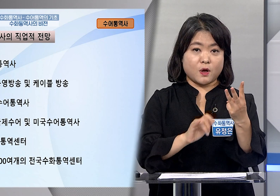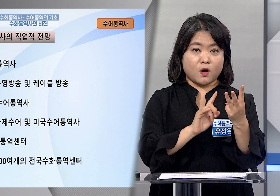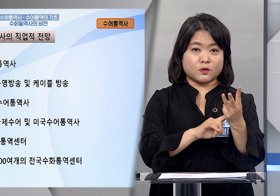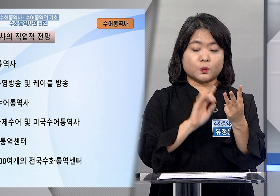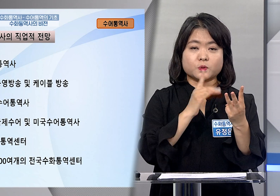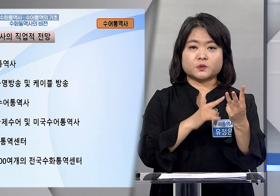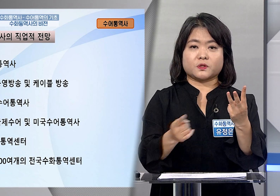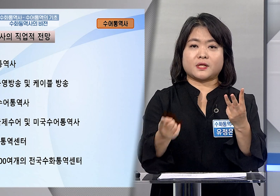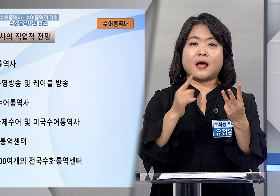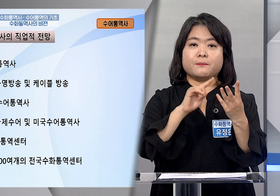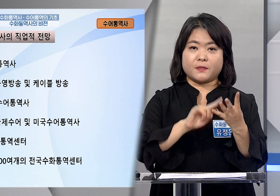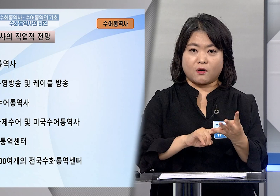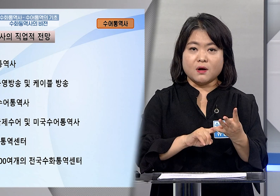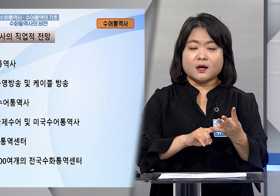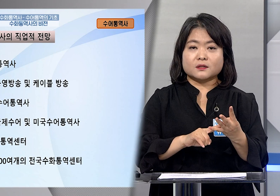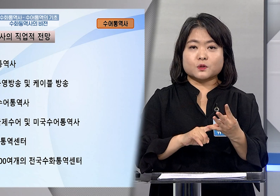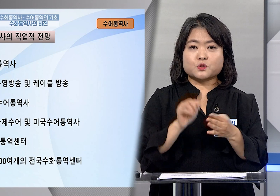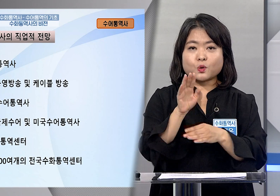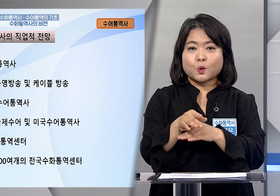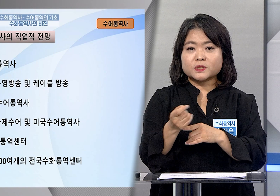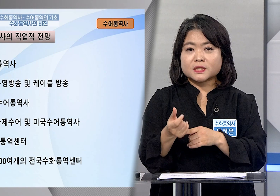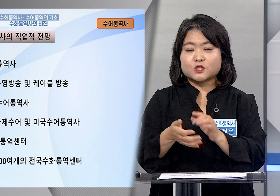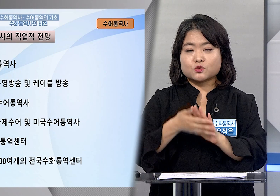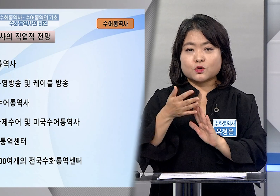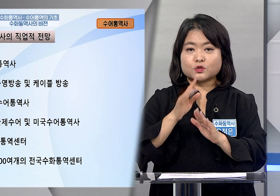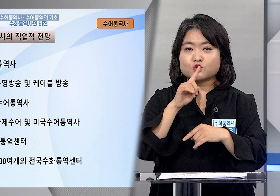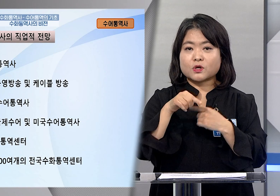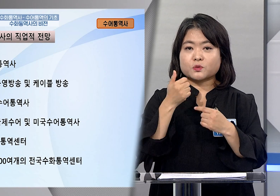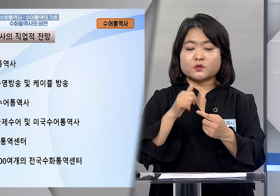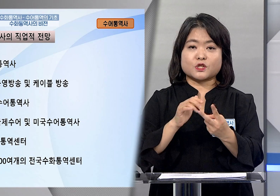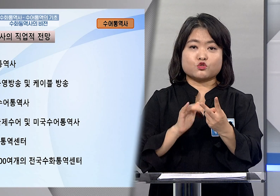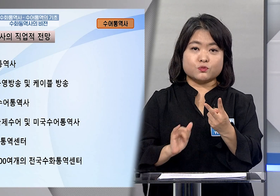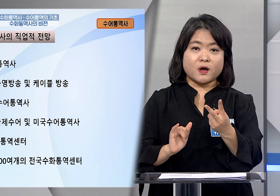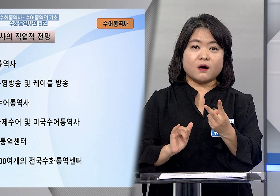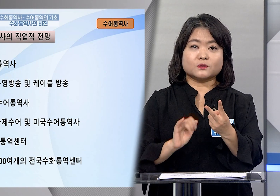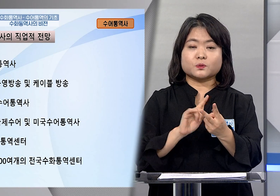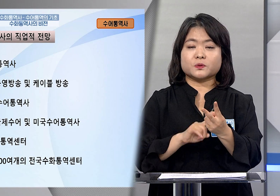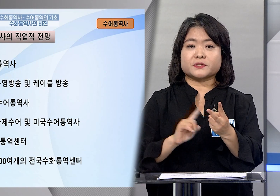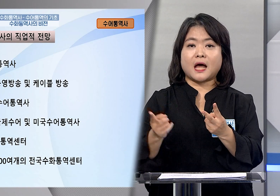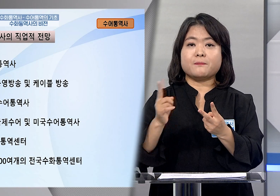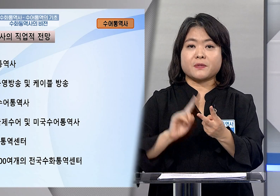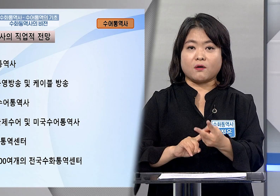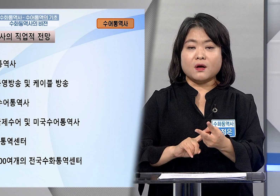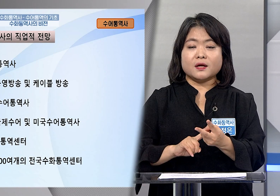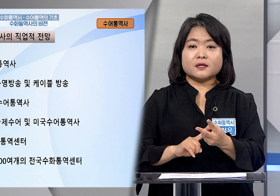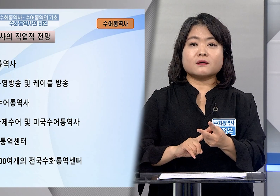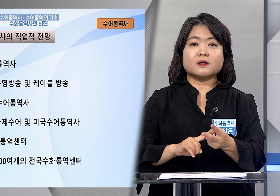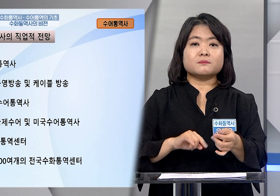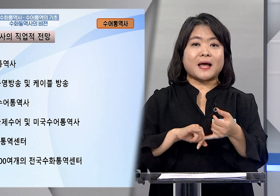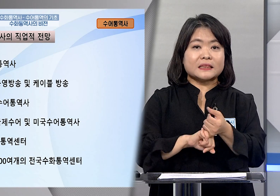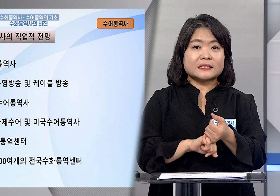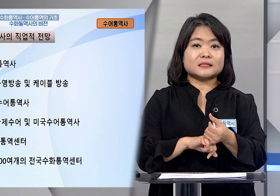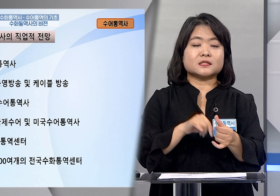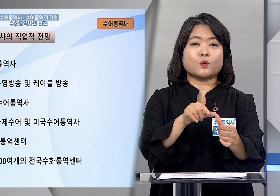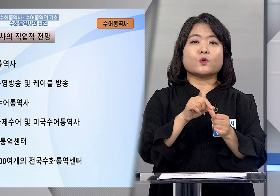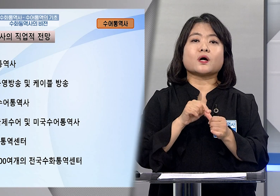3명, 농통역사 1명, 그리고 소도시 기준으로는 수화통역사 2명, 농통역사 1명. 이렇게는 반드시 고용하도록